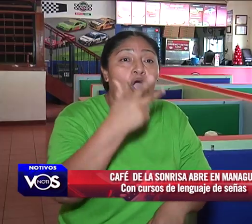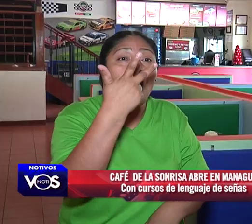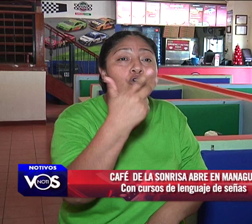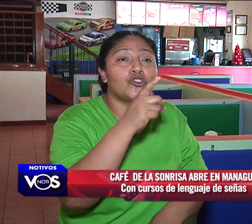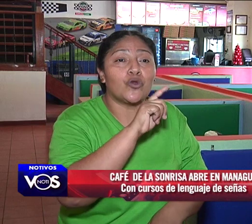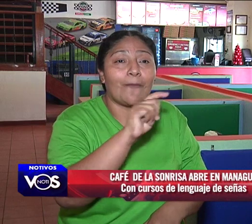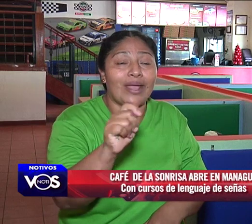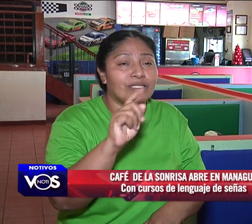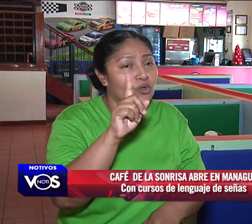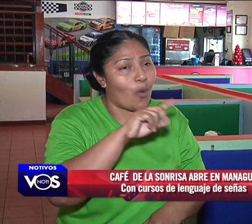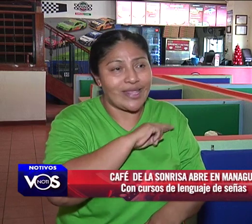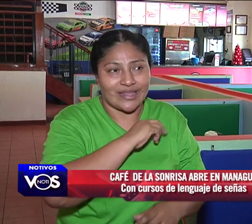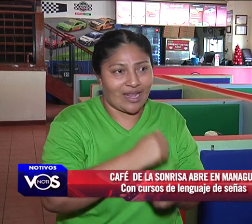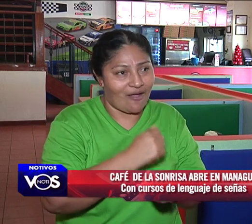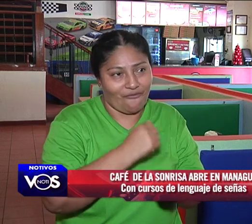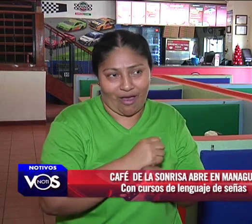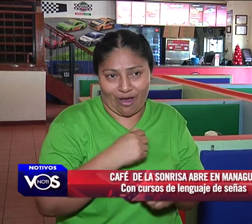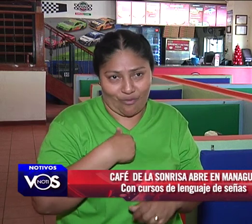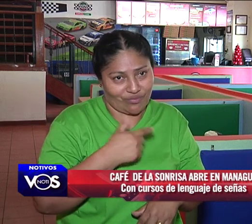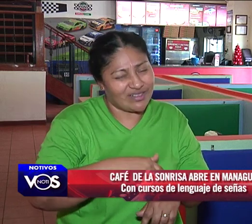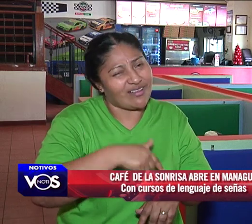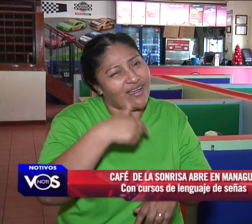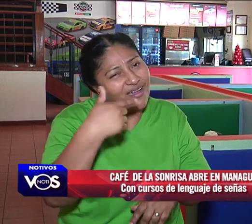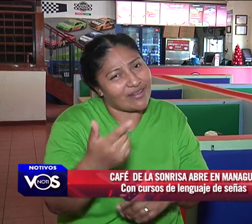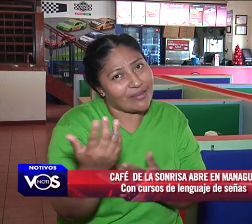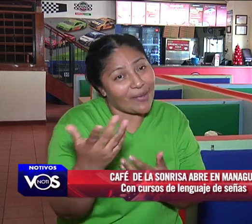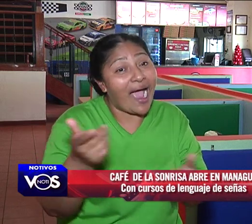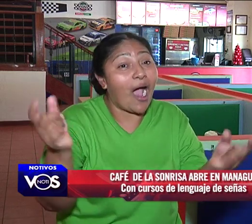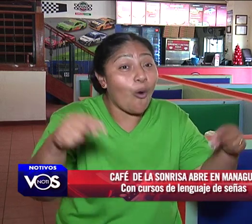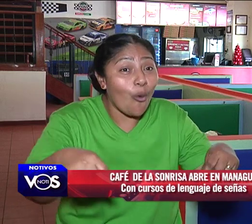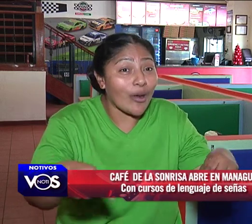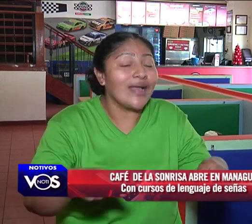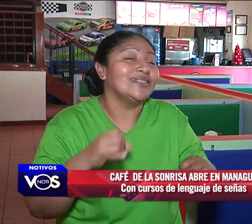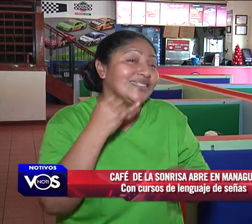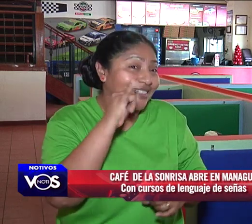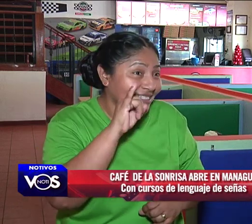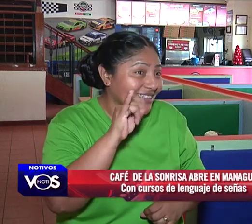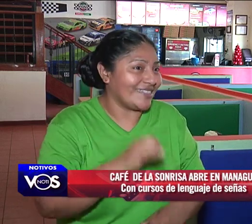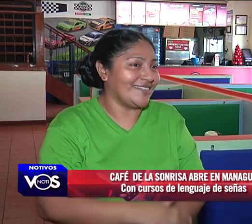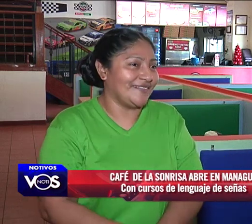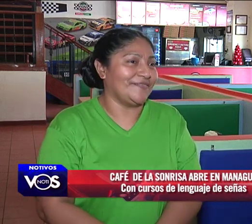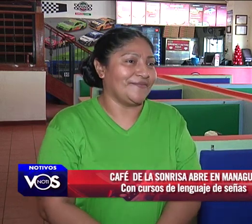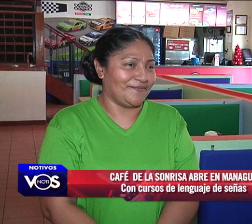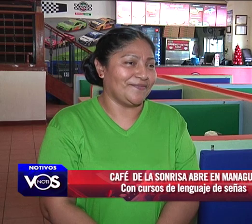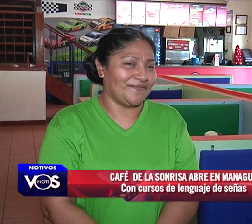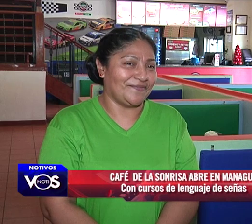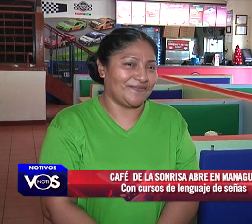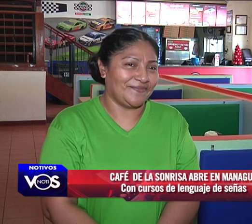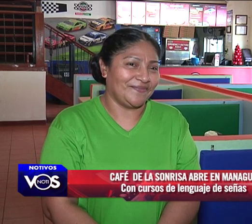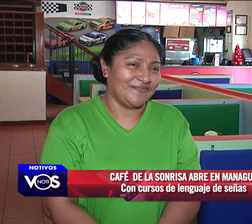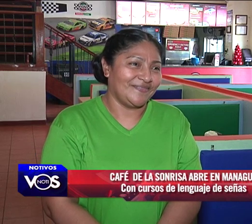porque tenía 8 meses sin desempleo, pero ahora sí tengo